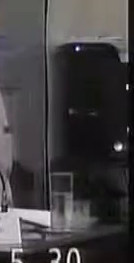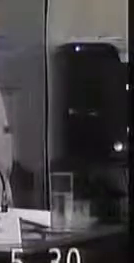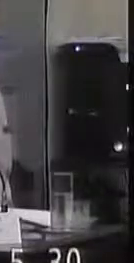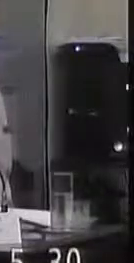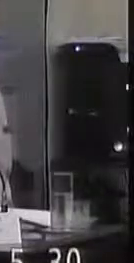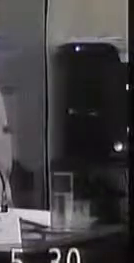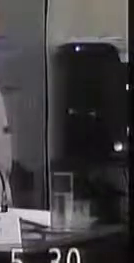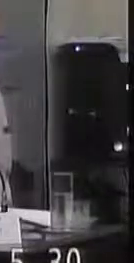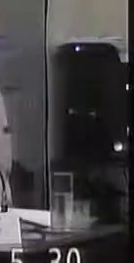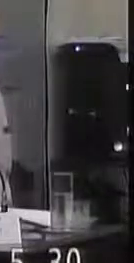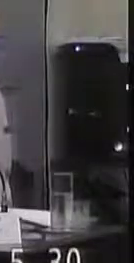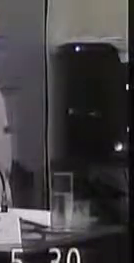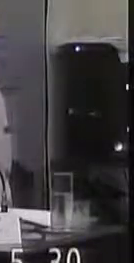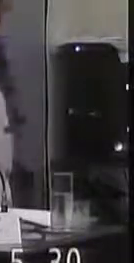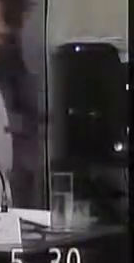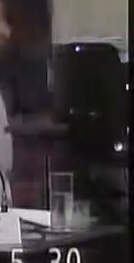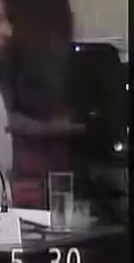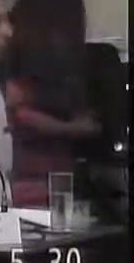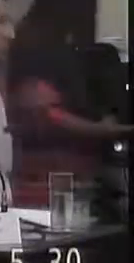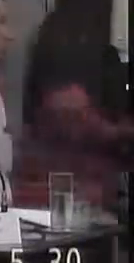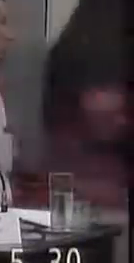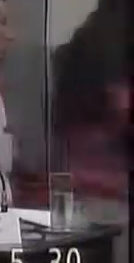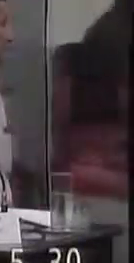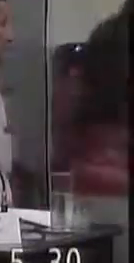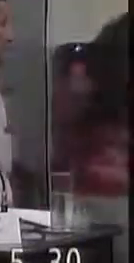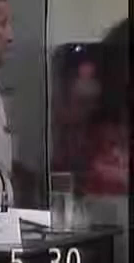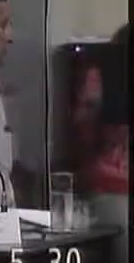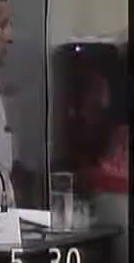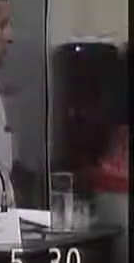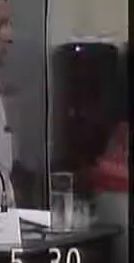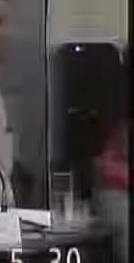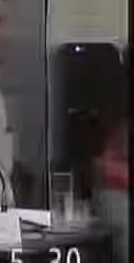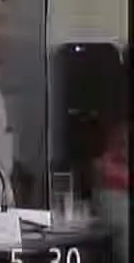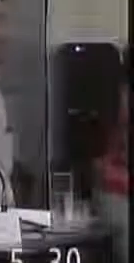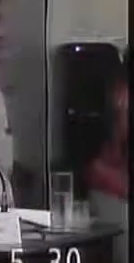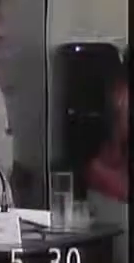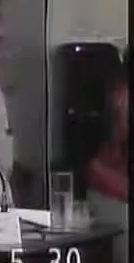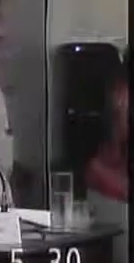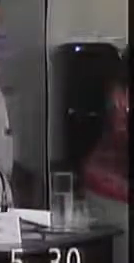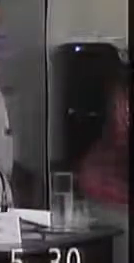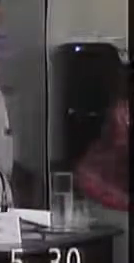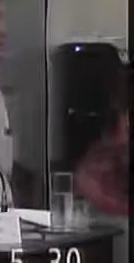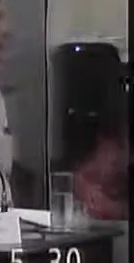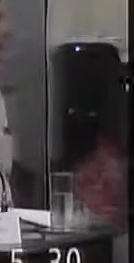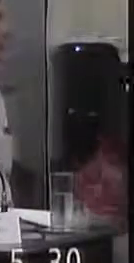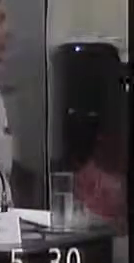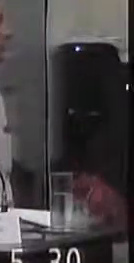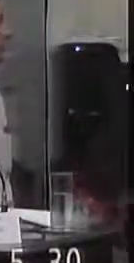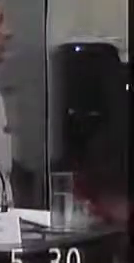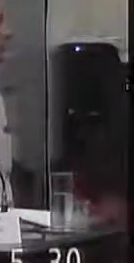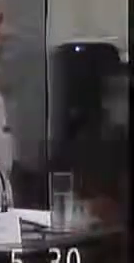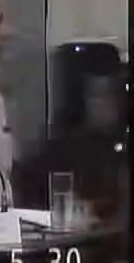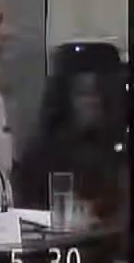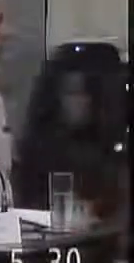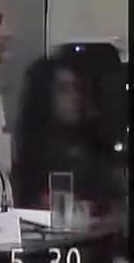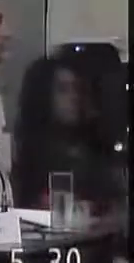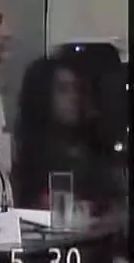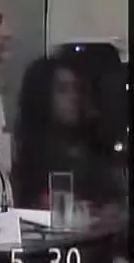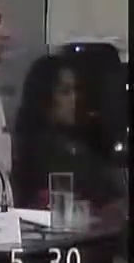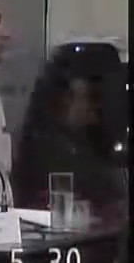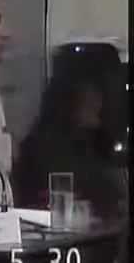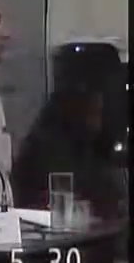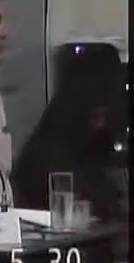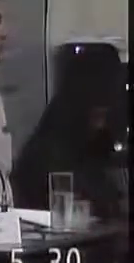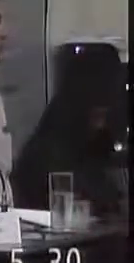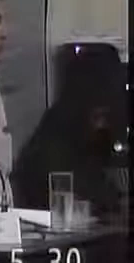para nortear a gestão pública mesmo. É um pedido Sim. que eu faço. Sim. E o segundo pedido, não sei se já está em época da questão da revisão